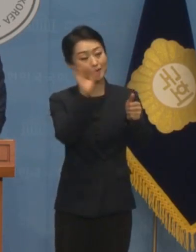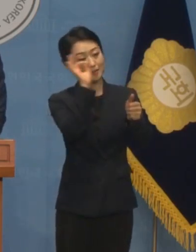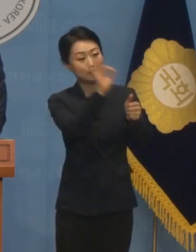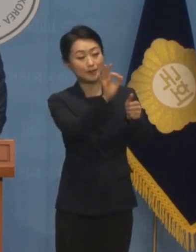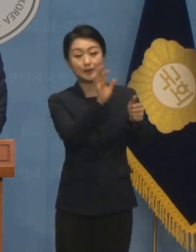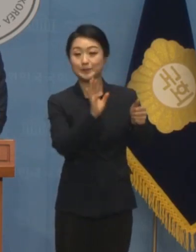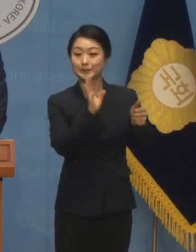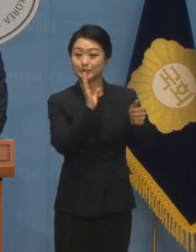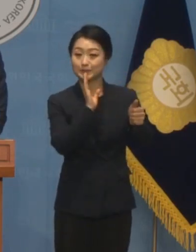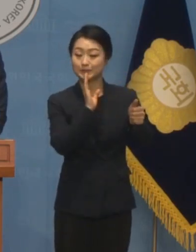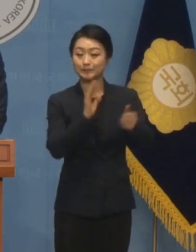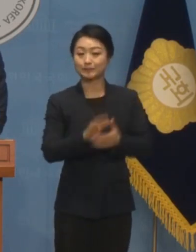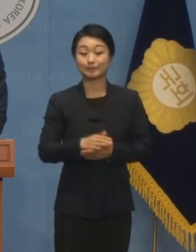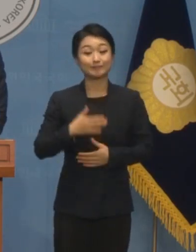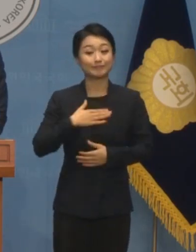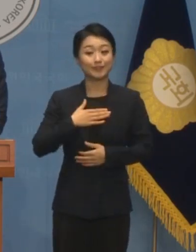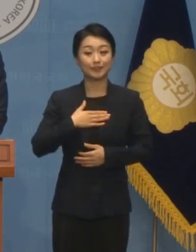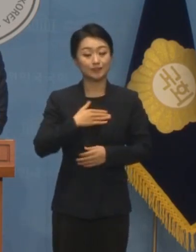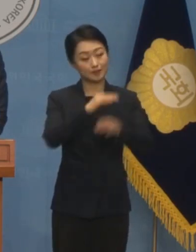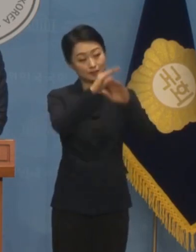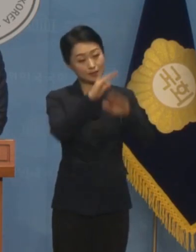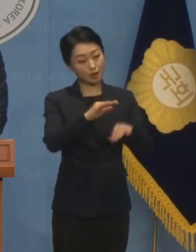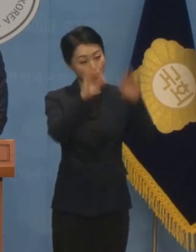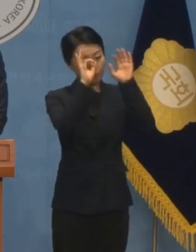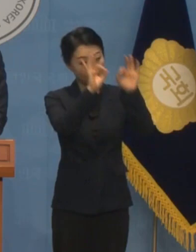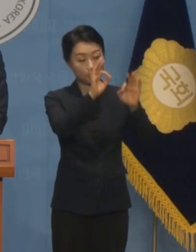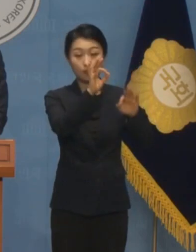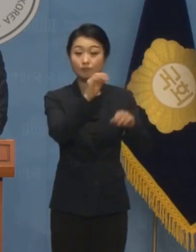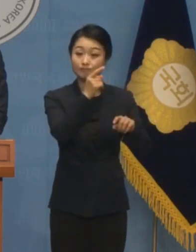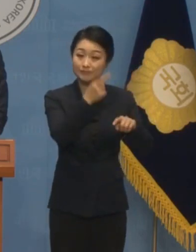텐데 저도 내용을 보다가